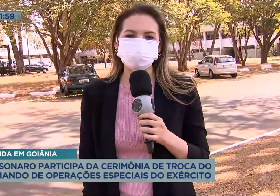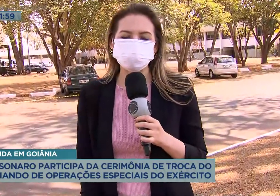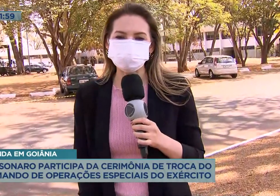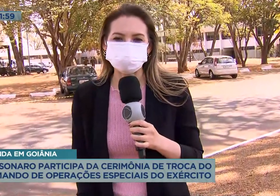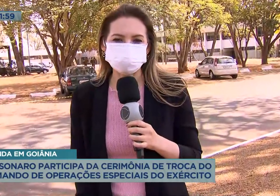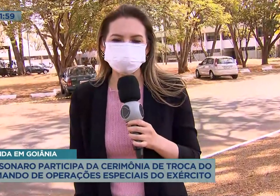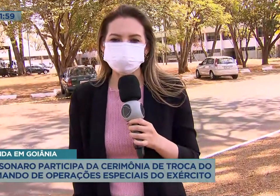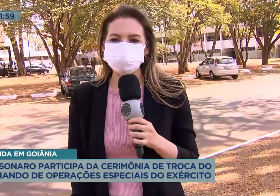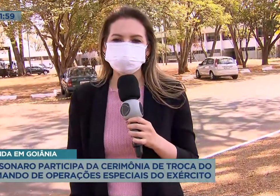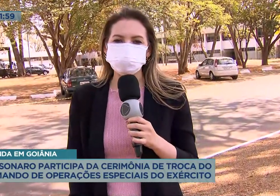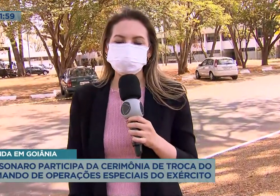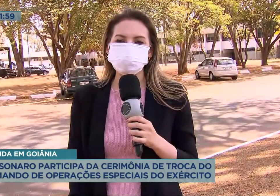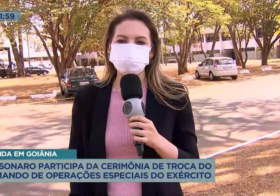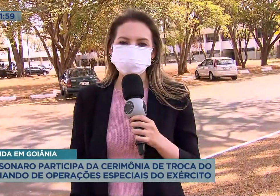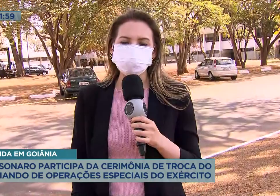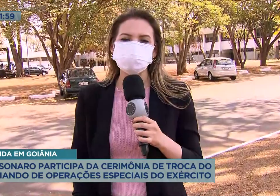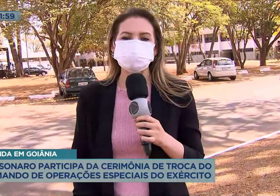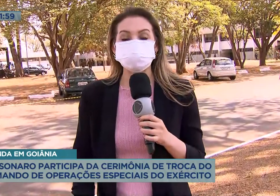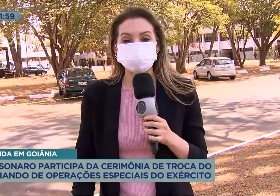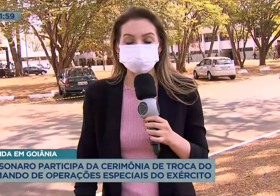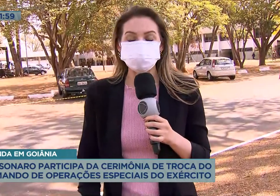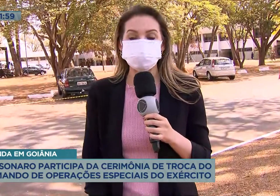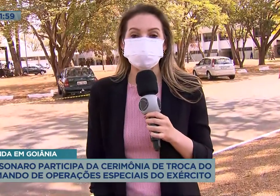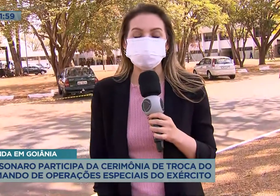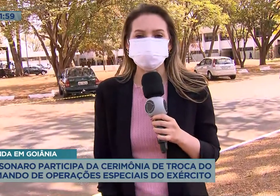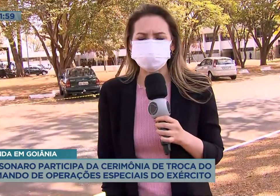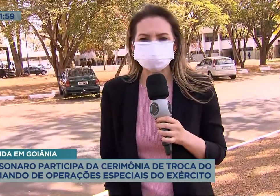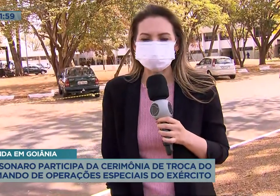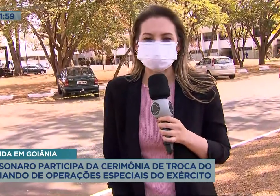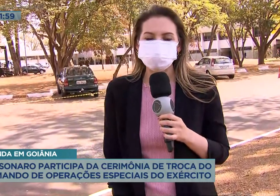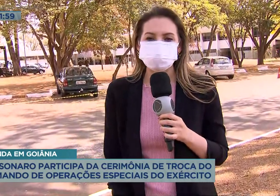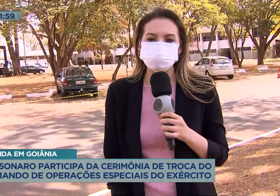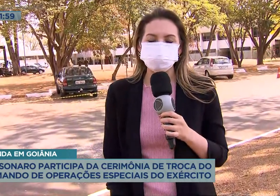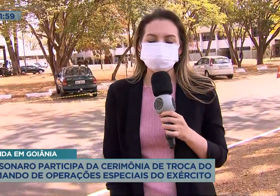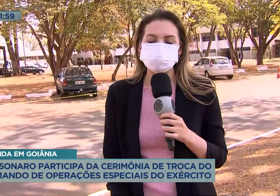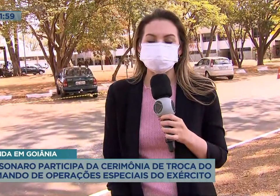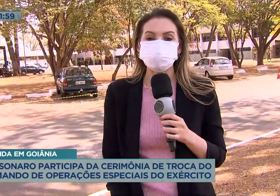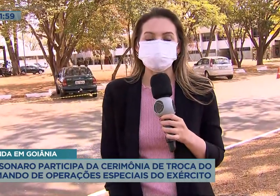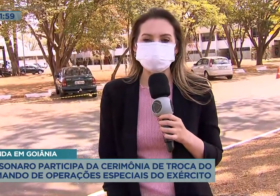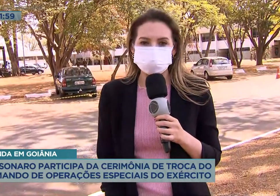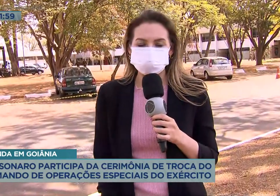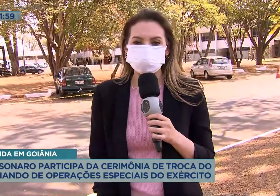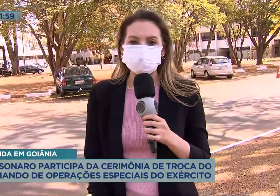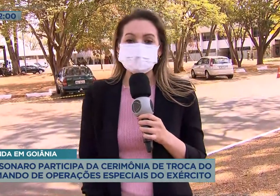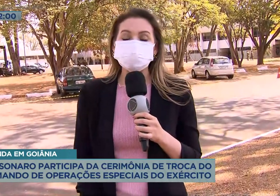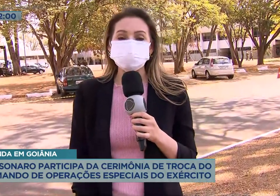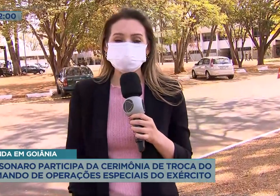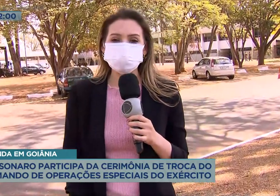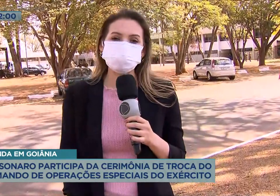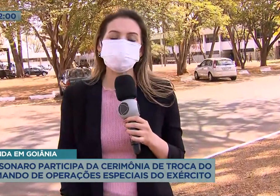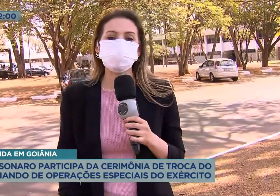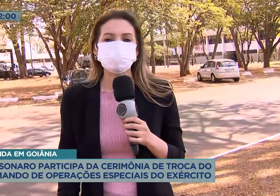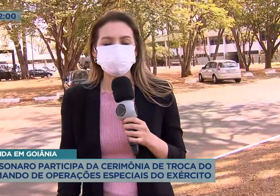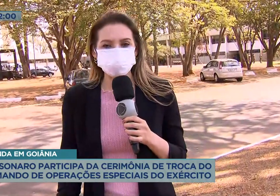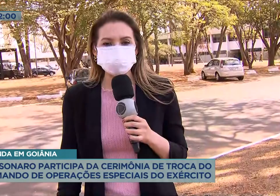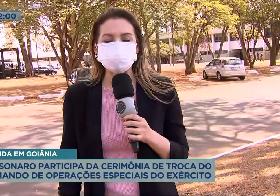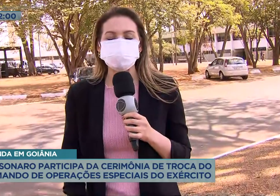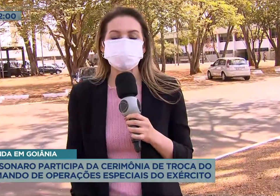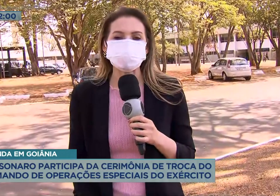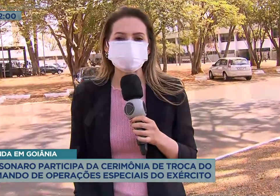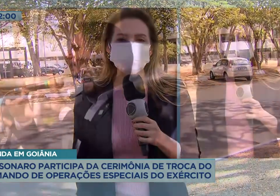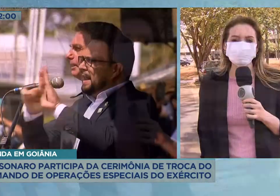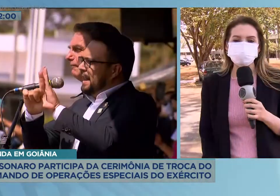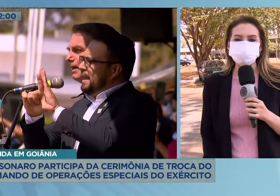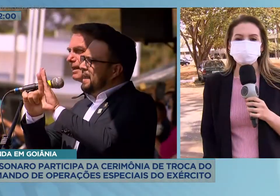presidente, governador Ronaldo Caiado, prefeito Rogério Cruz, secretário de Segurança Pública, entre diversas outras autoridades. Teve também, logo depois